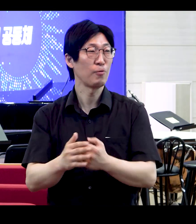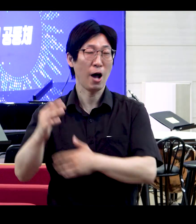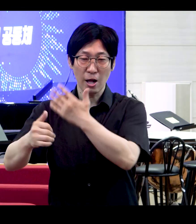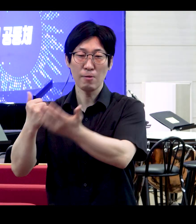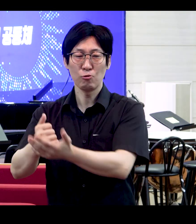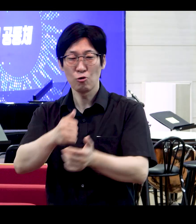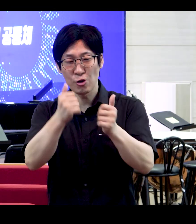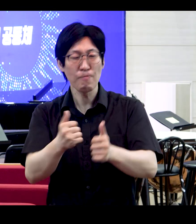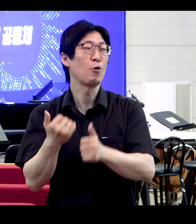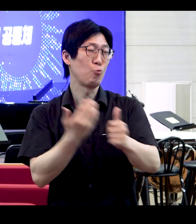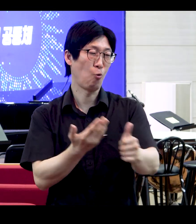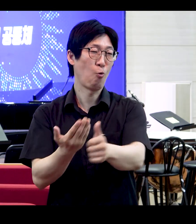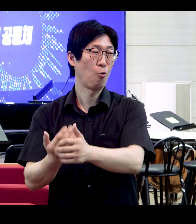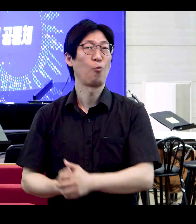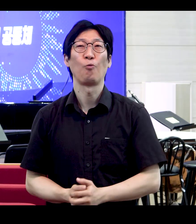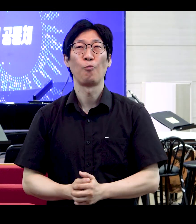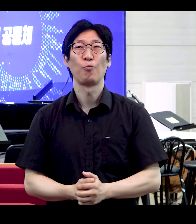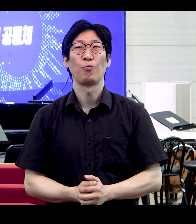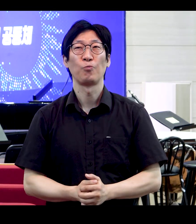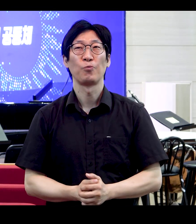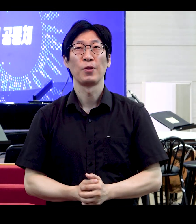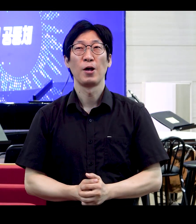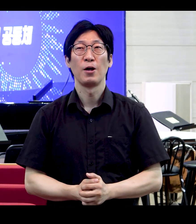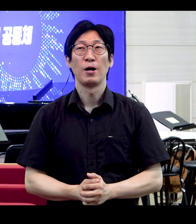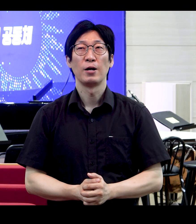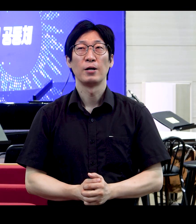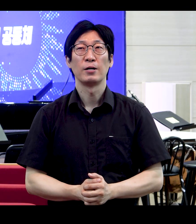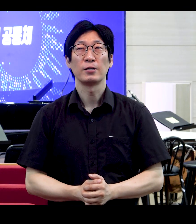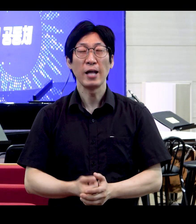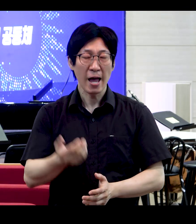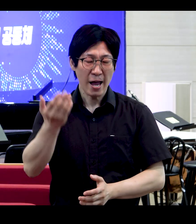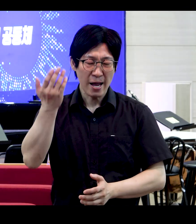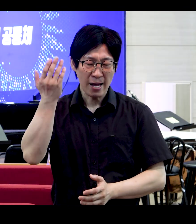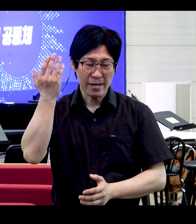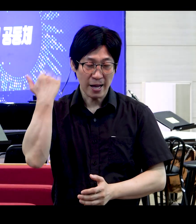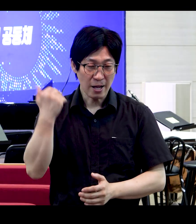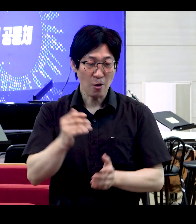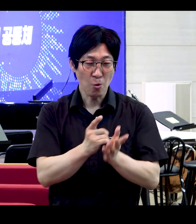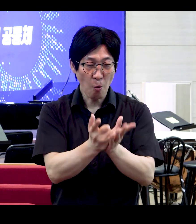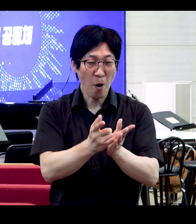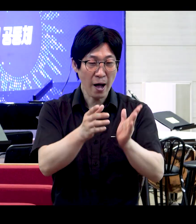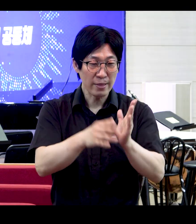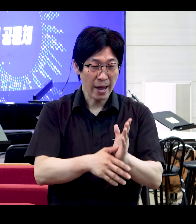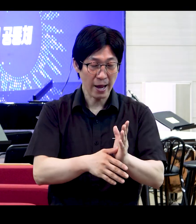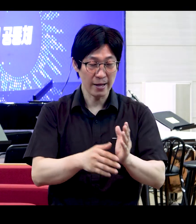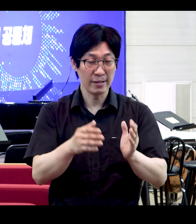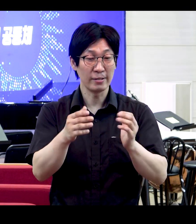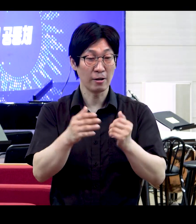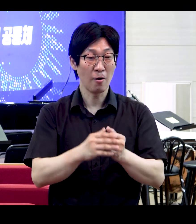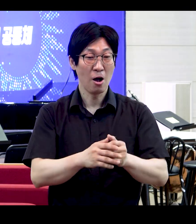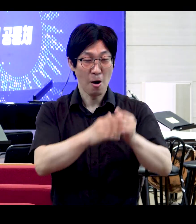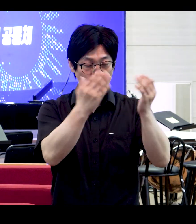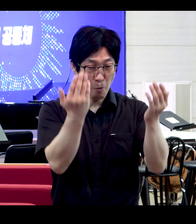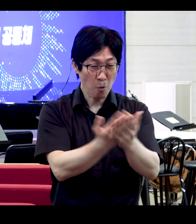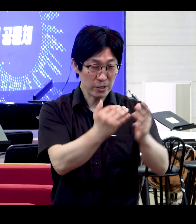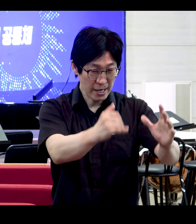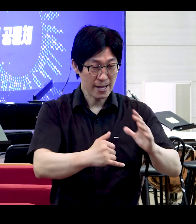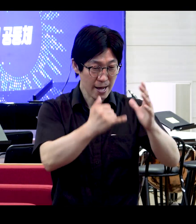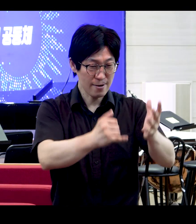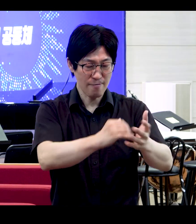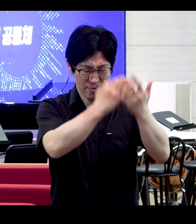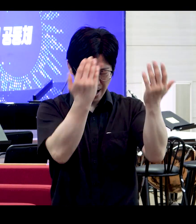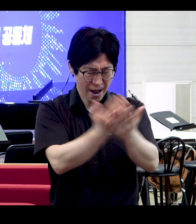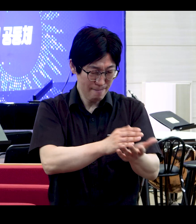말씀 그대로 온 인류 전체를 다 한꺼번에 쓸어버리는 어떤 그런 전 우주적인 그런 심판도 있고요, 또